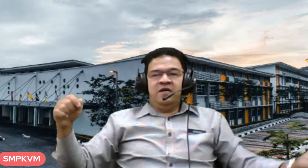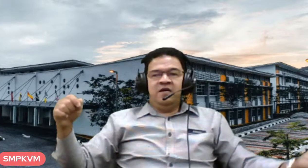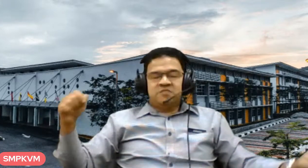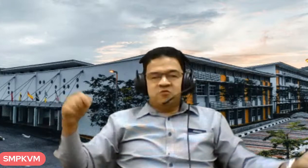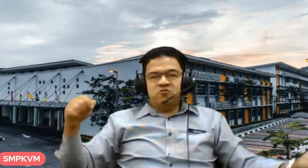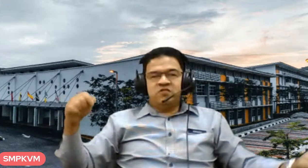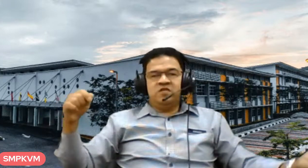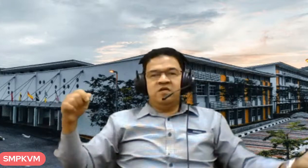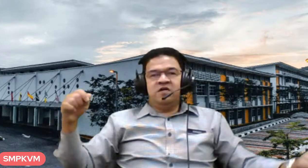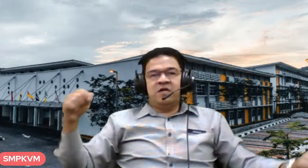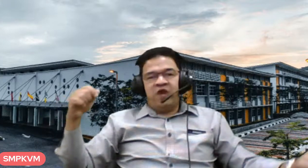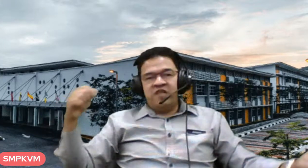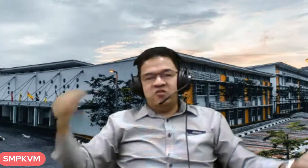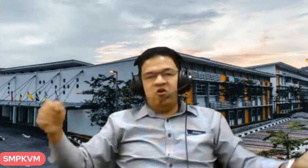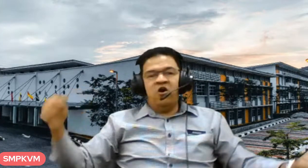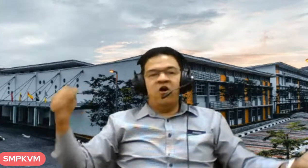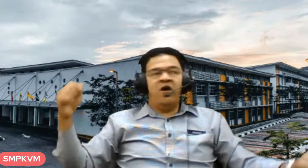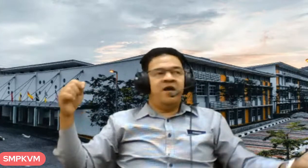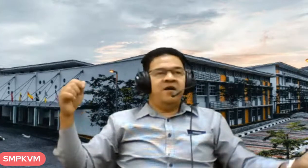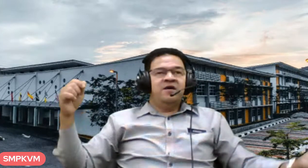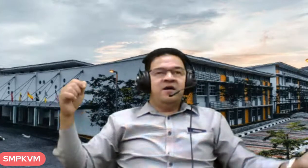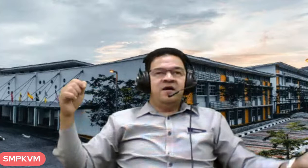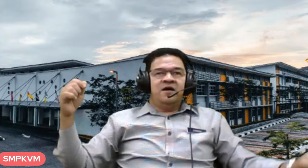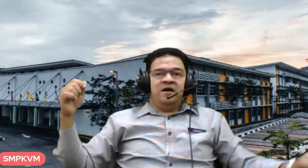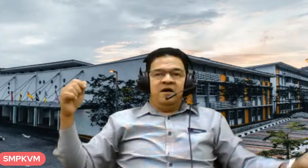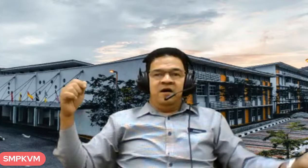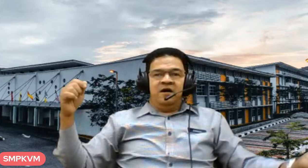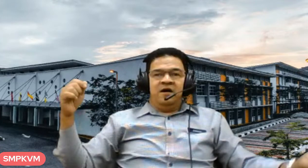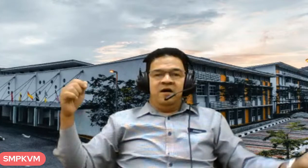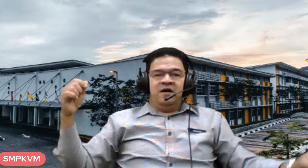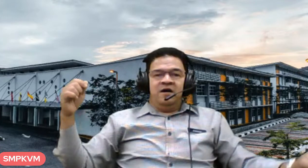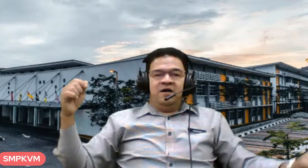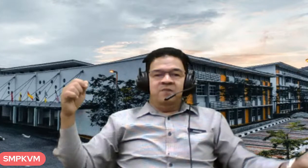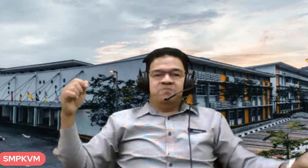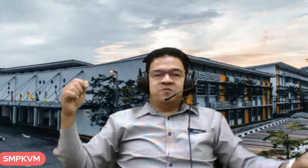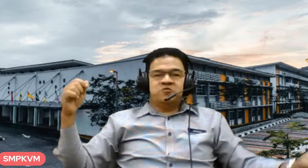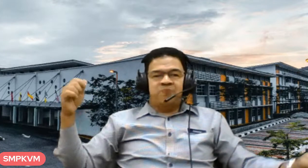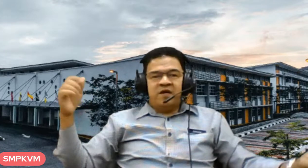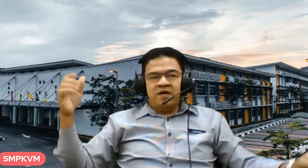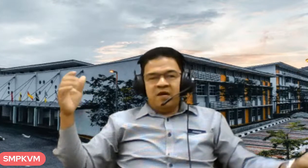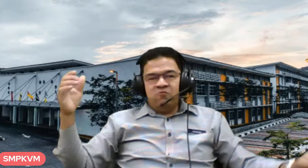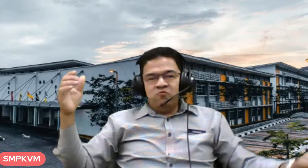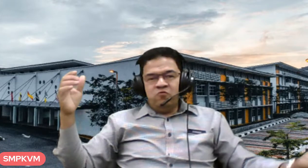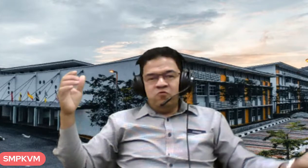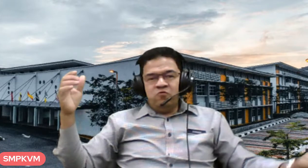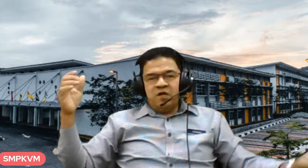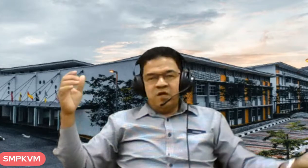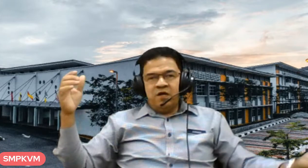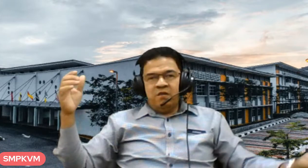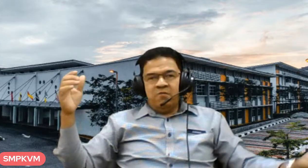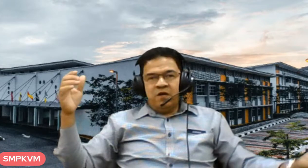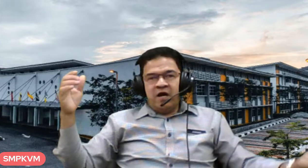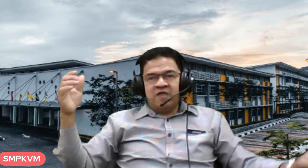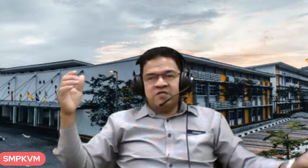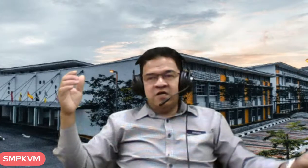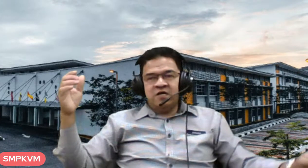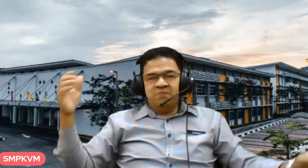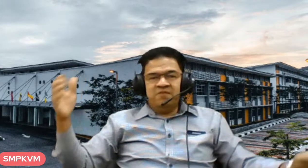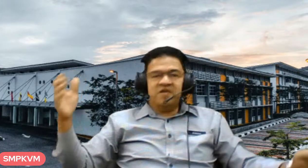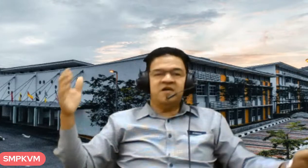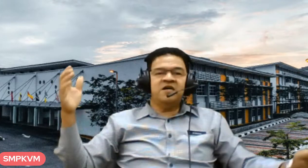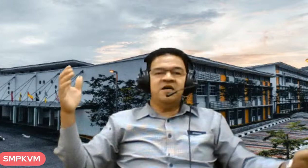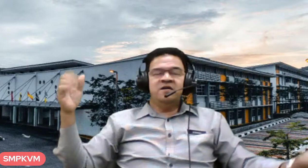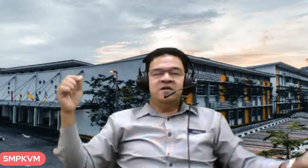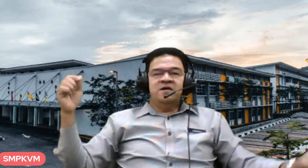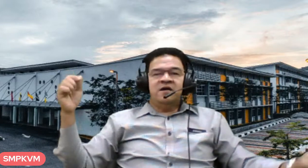diri terusnya kamu enjoy eh supaya kamu eh rasa